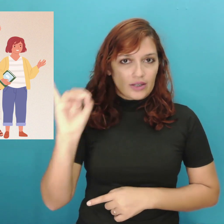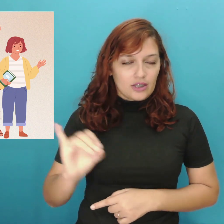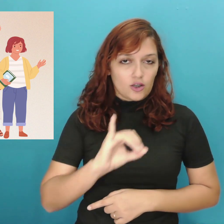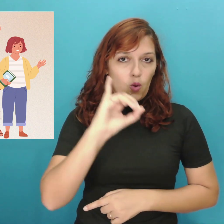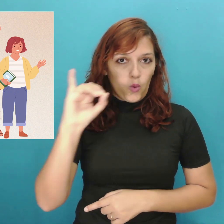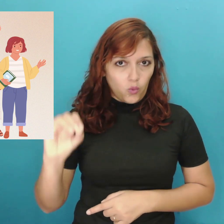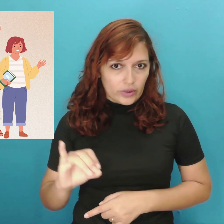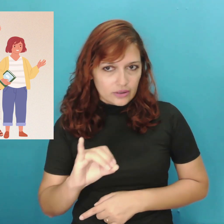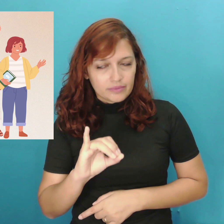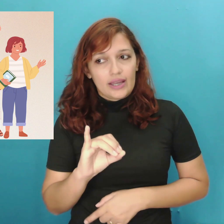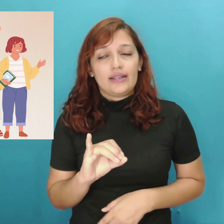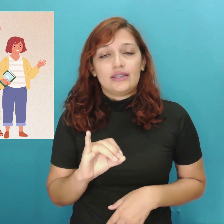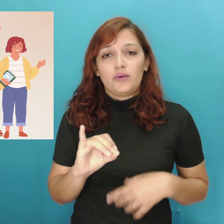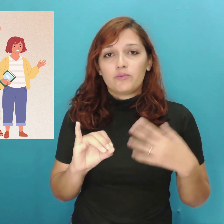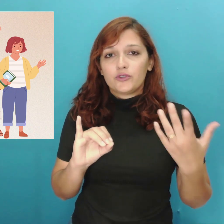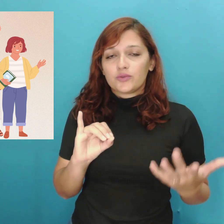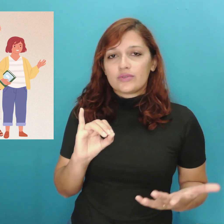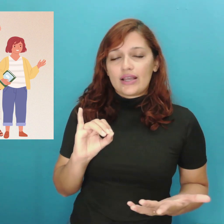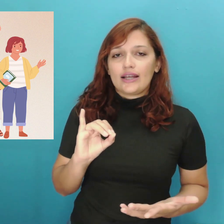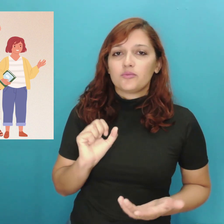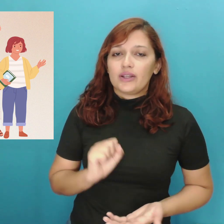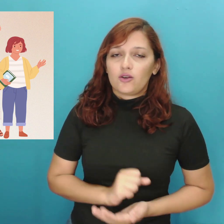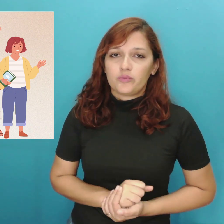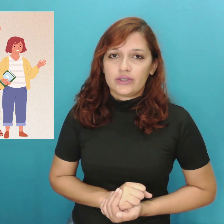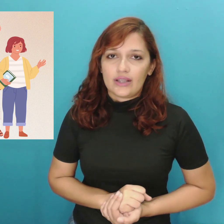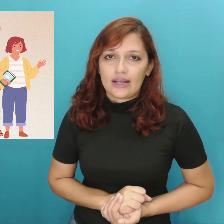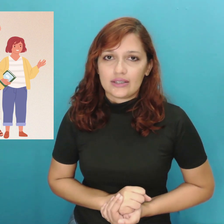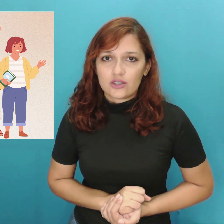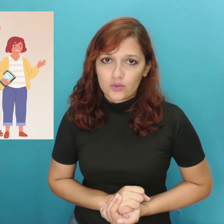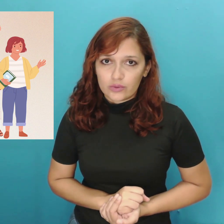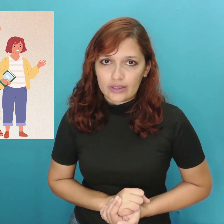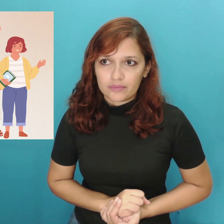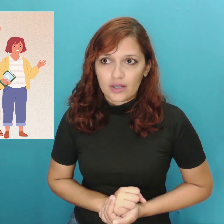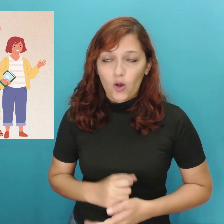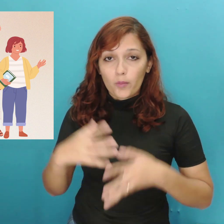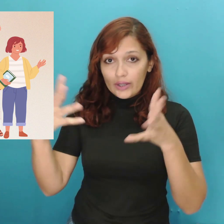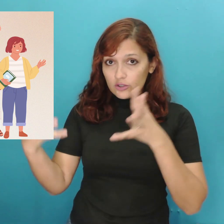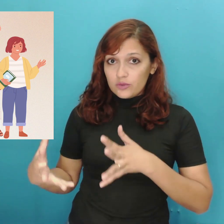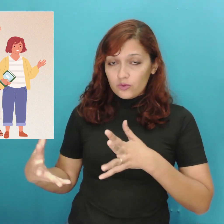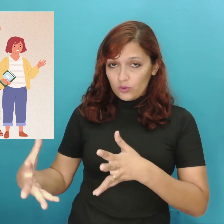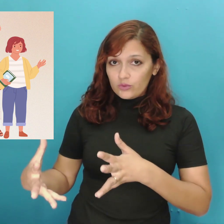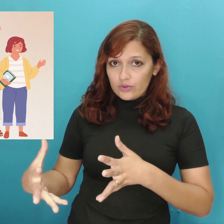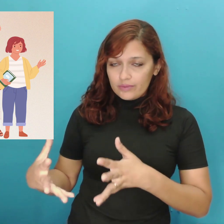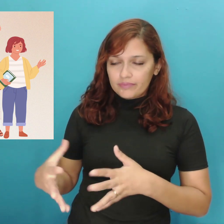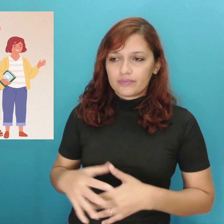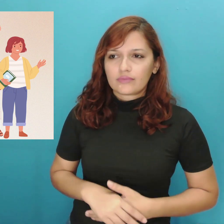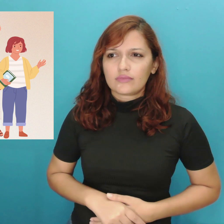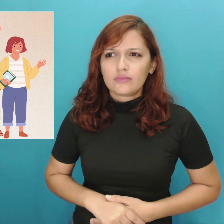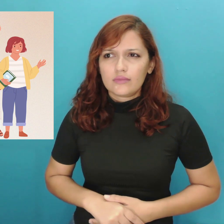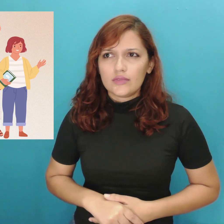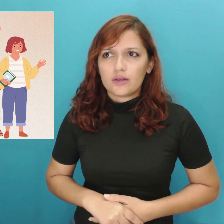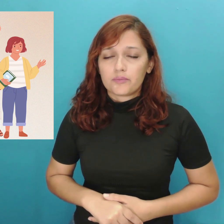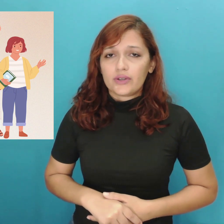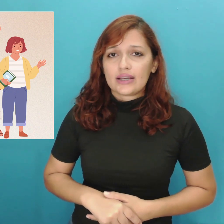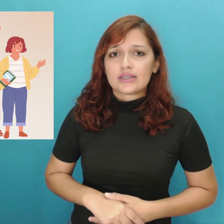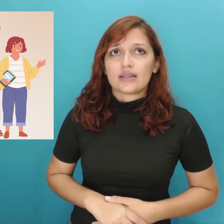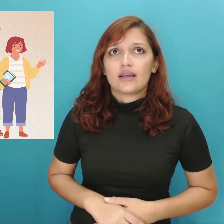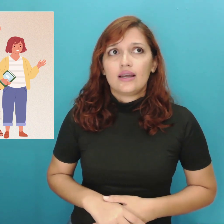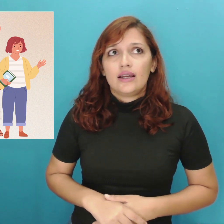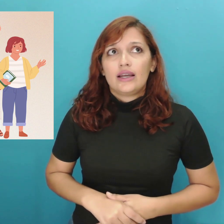aqui, oi, ele não é muito usado pela comunidade surda ou pelos surdos. Porque assim,